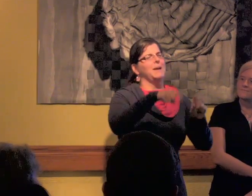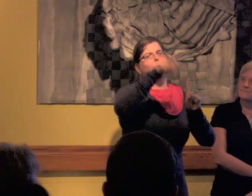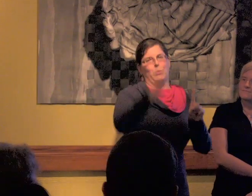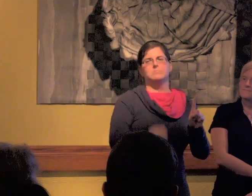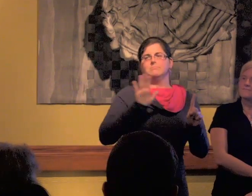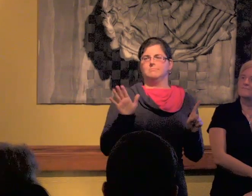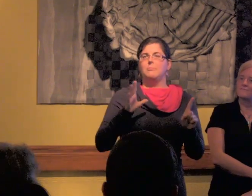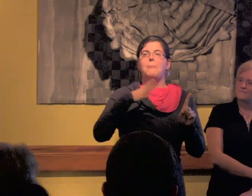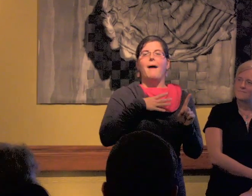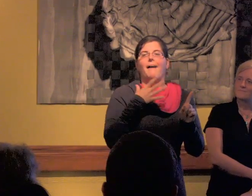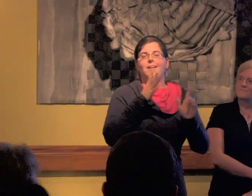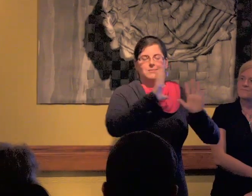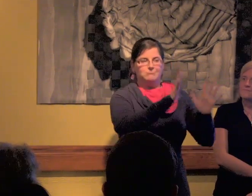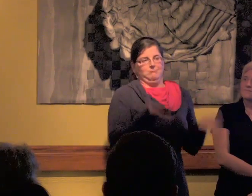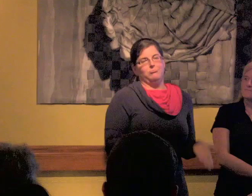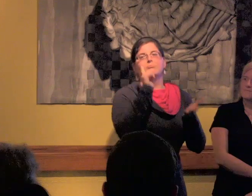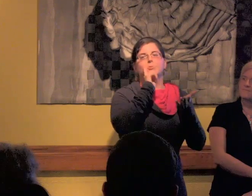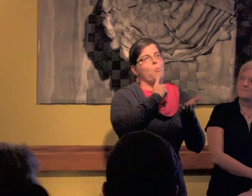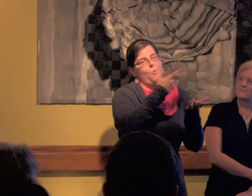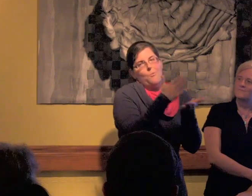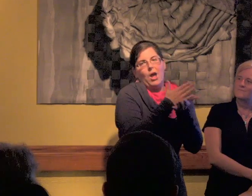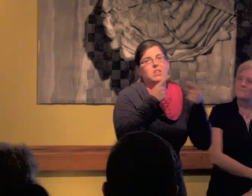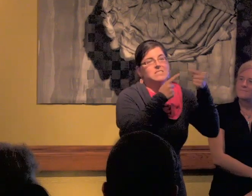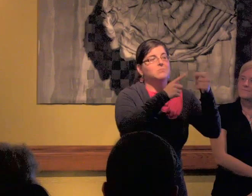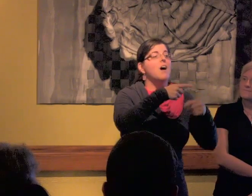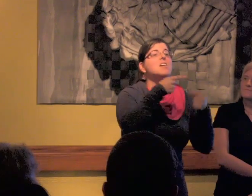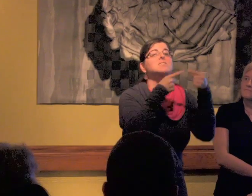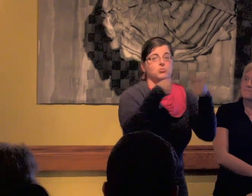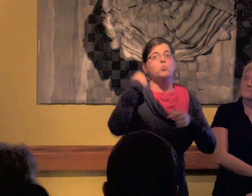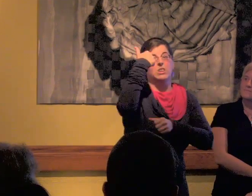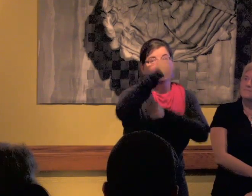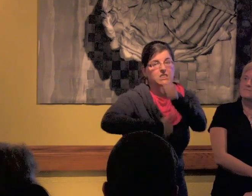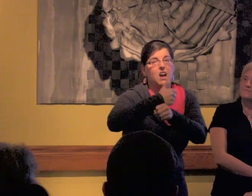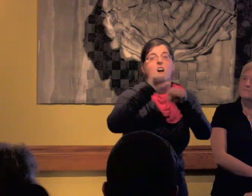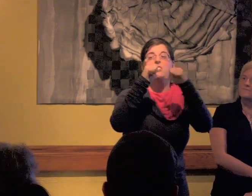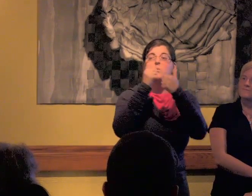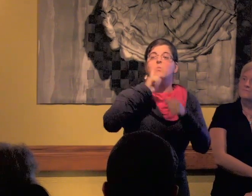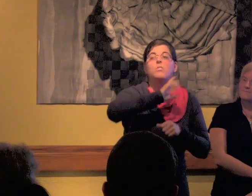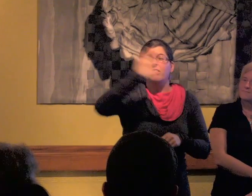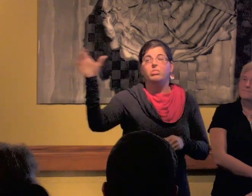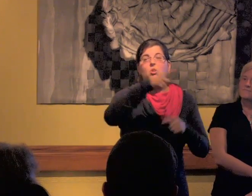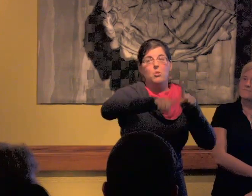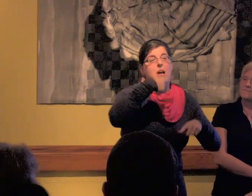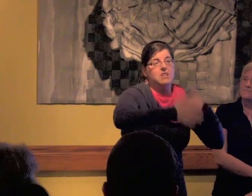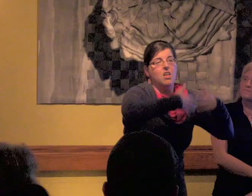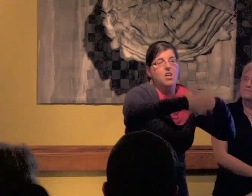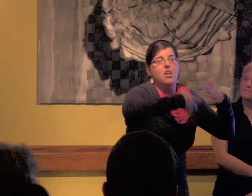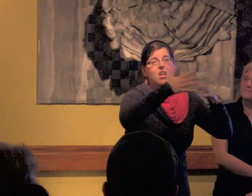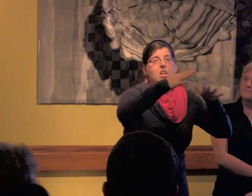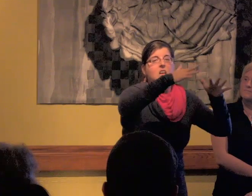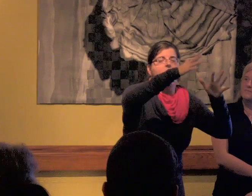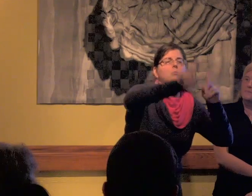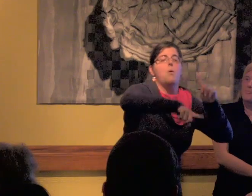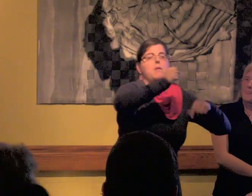encore ce service qui est de base. Alors, on peut parler de cas de discrimination systémique dans le cas du service de relais vidéo. On est en représentation, je vous dirais, depuis 10 ans avec